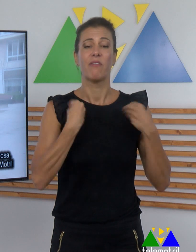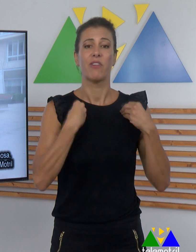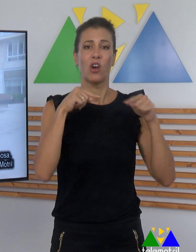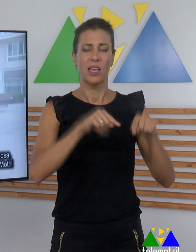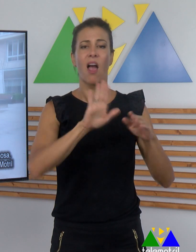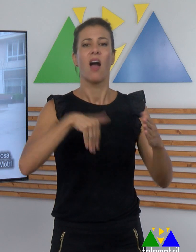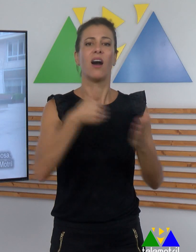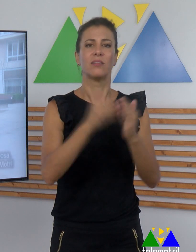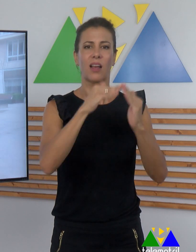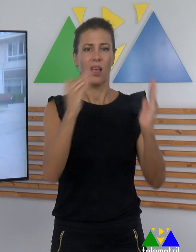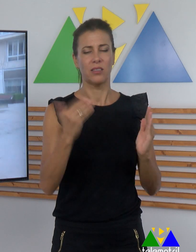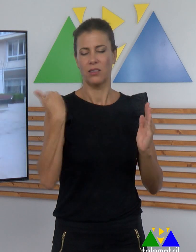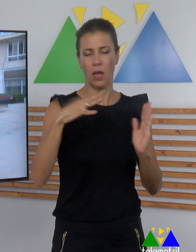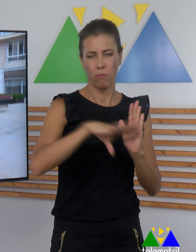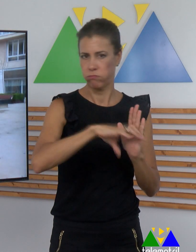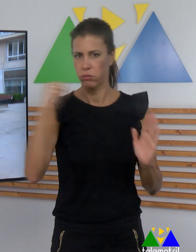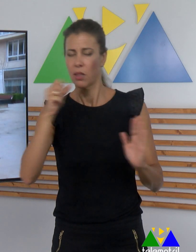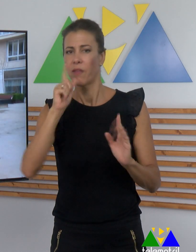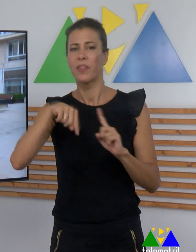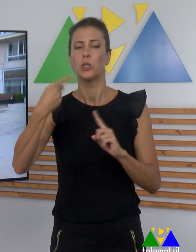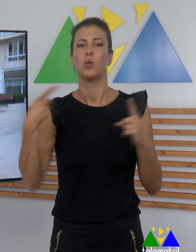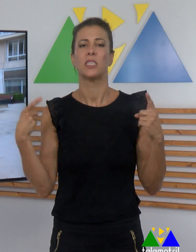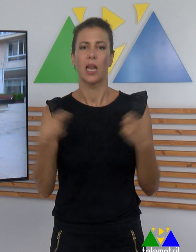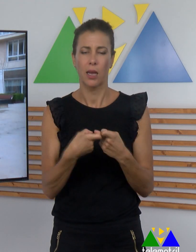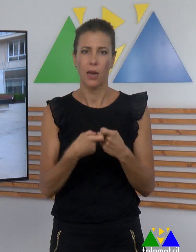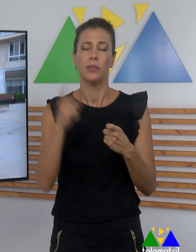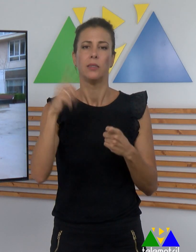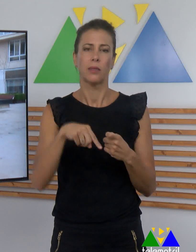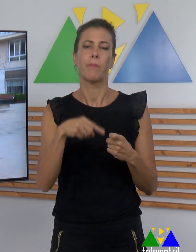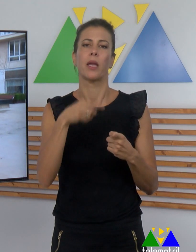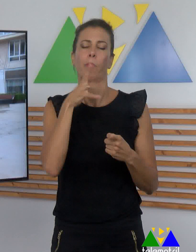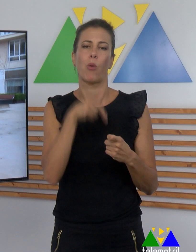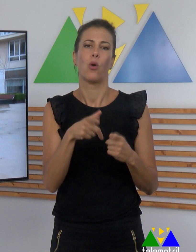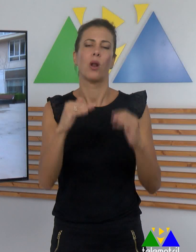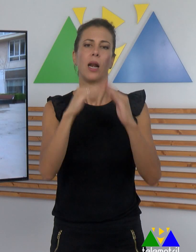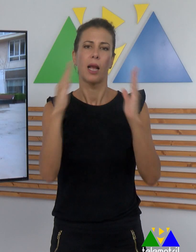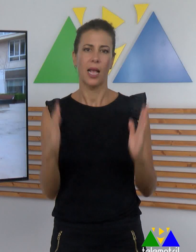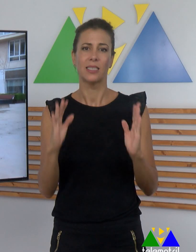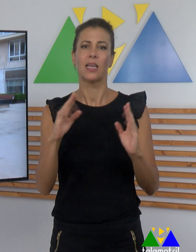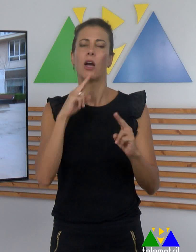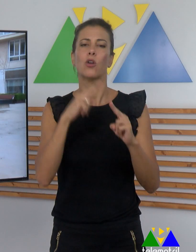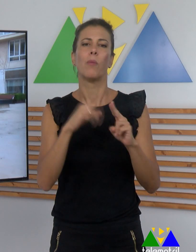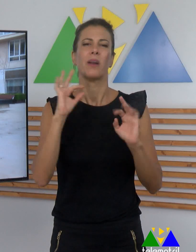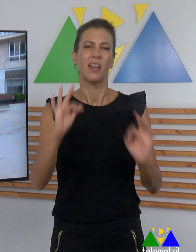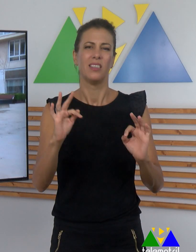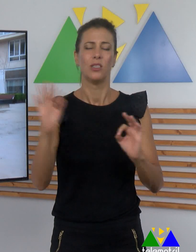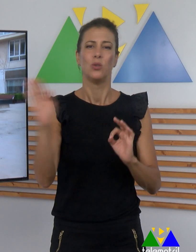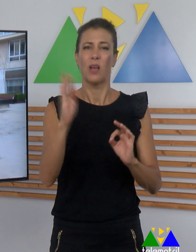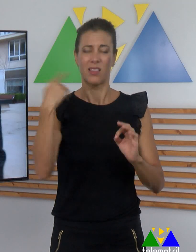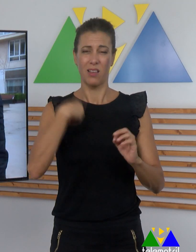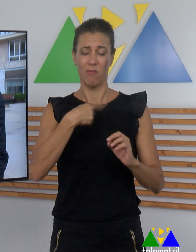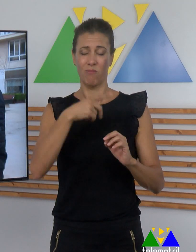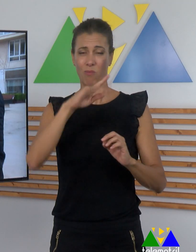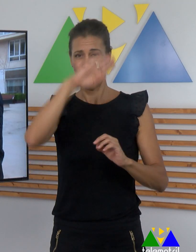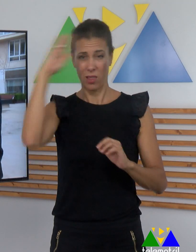casa fue expropiada después de la guerra y dedicada pues a casa de la Falange en esa época, y la casa de